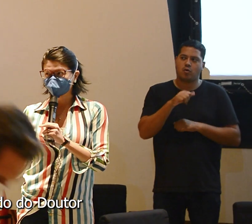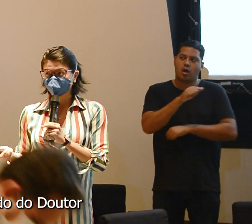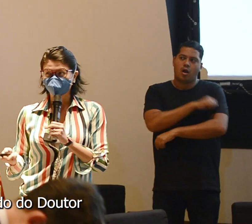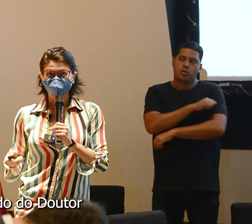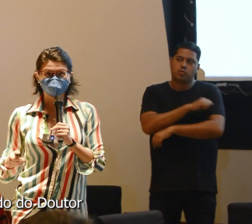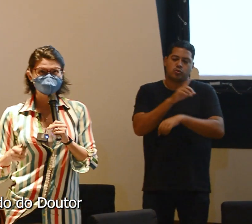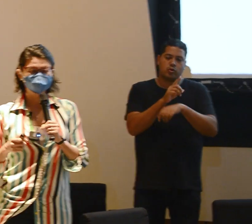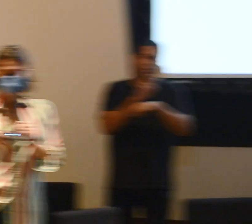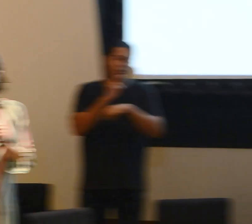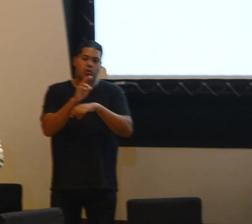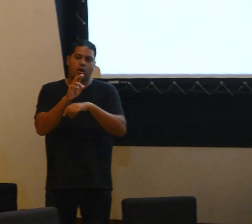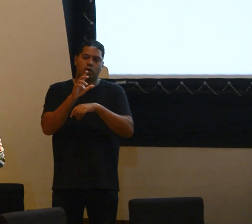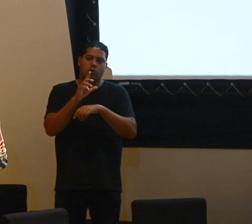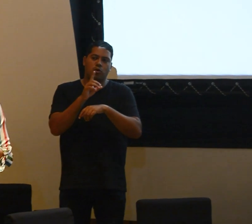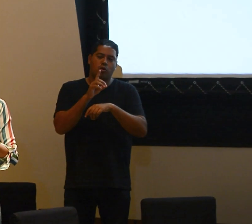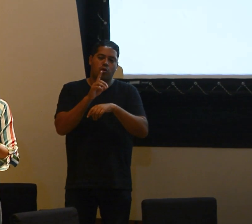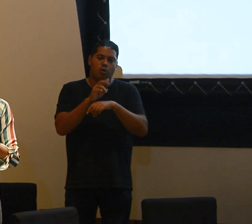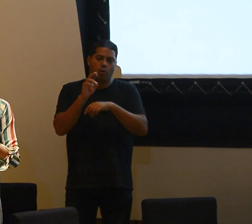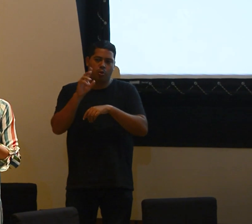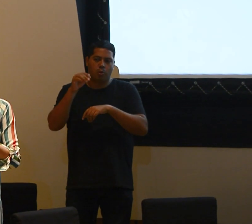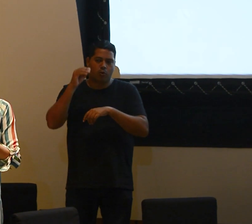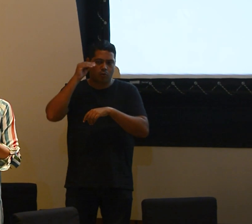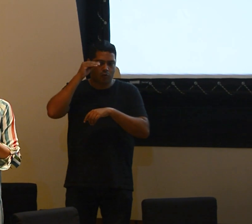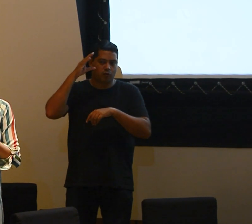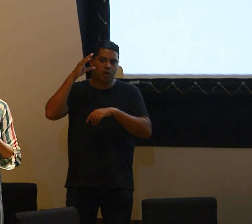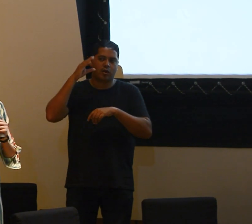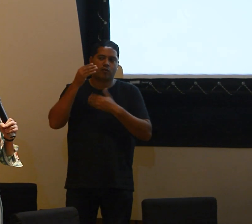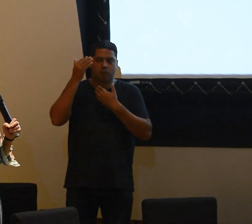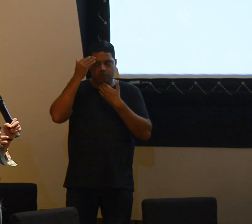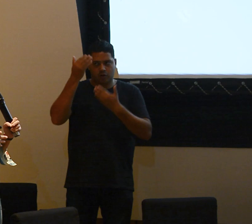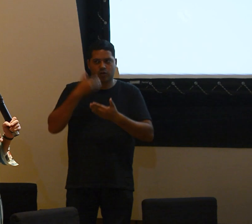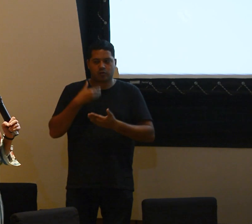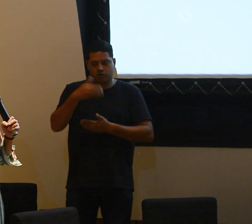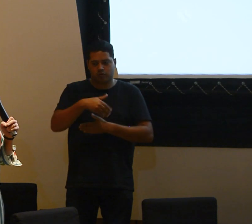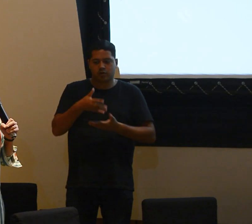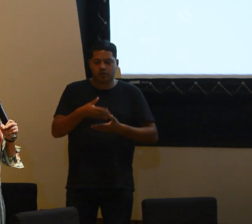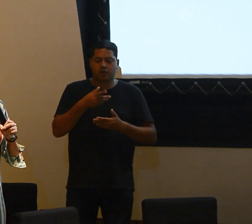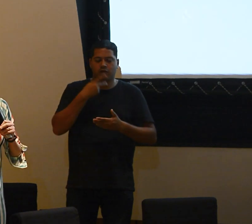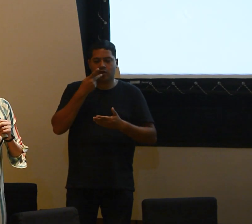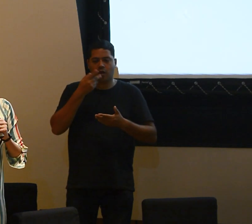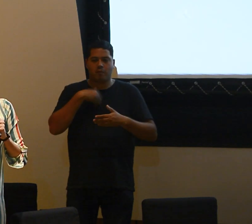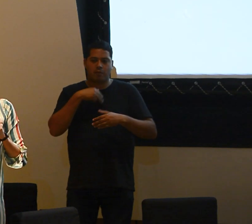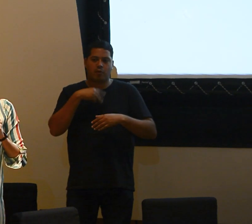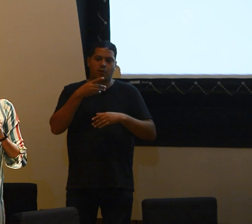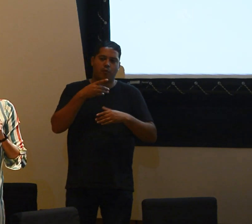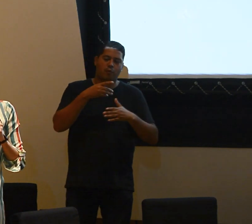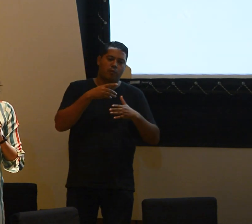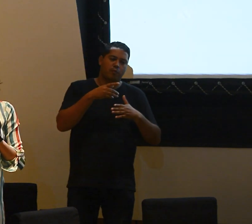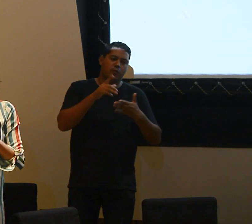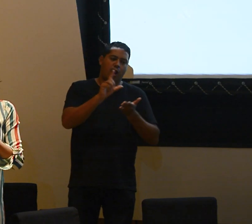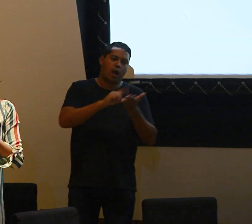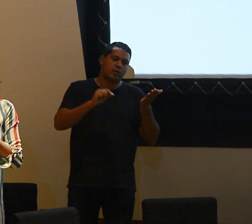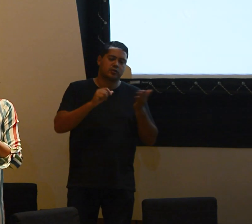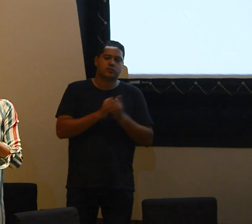doutorado do Dr. Faiez. Obrigada pela oportunidade de estar aqui falando um pouco da minha tese. Não são os